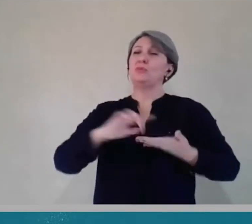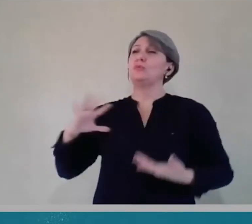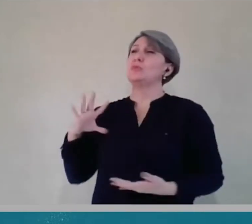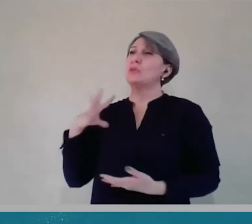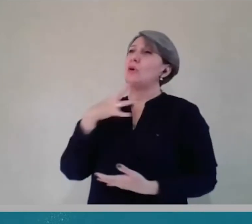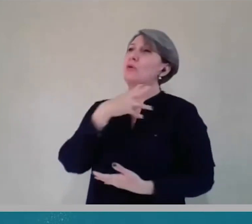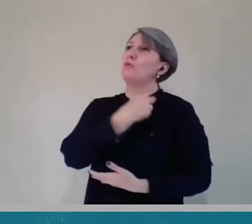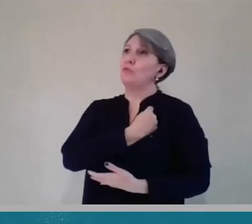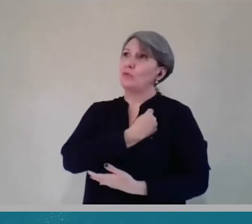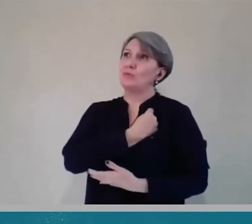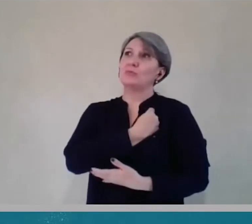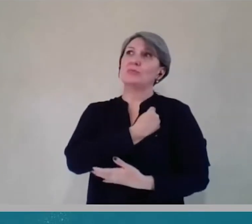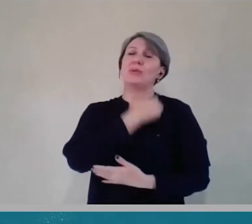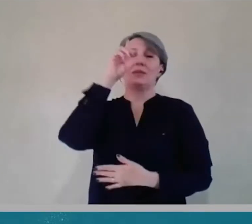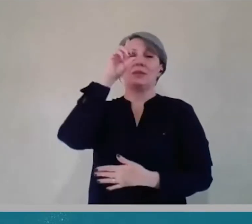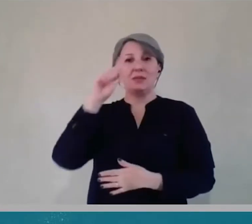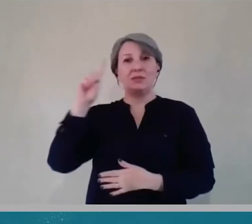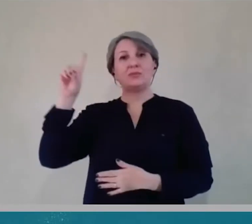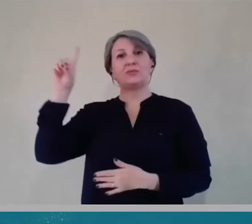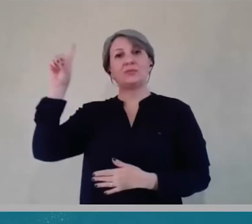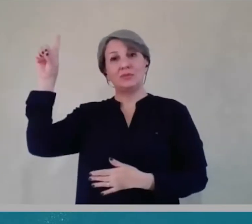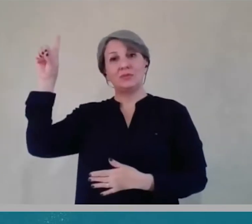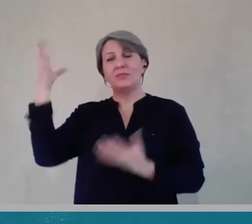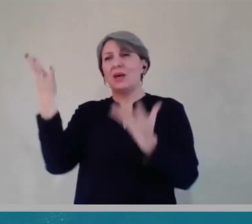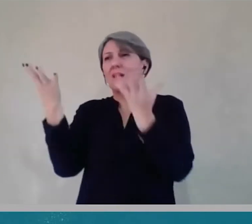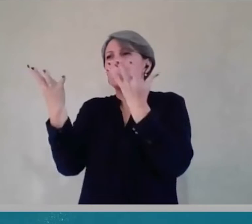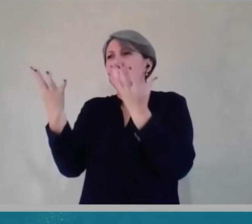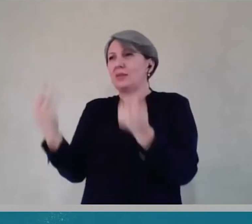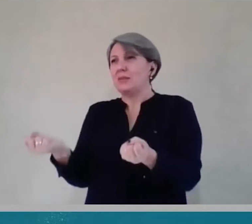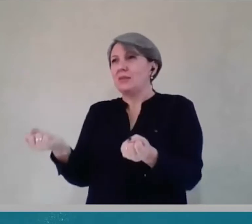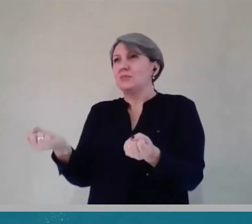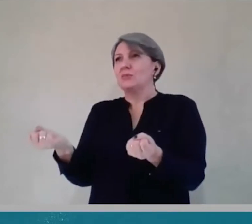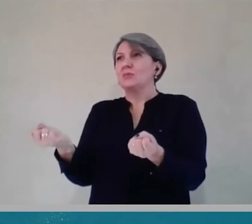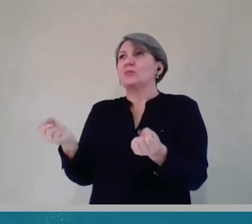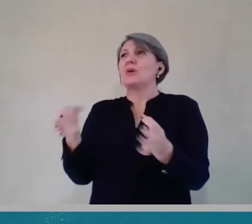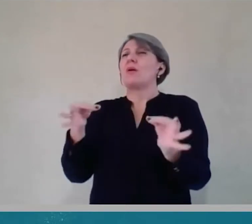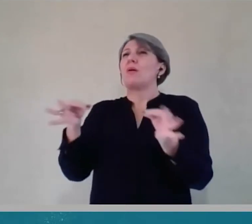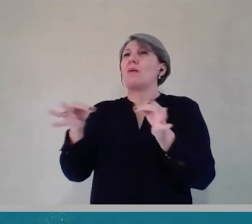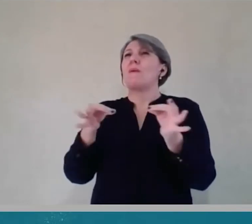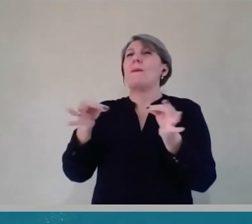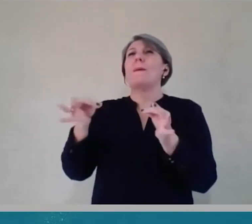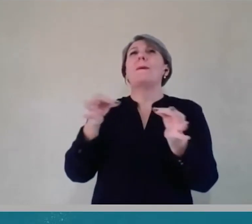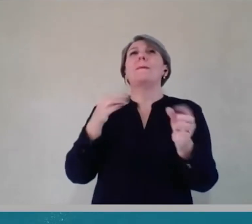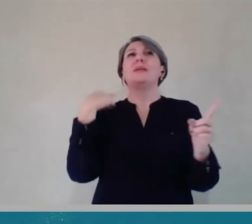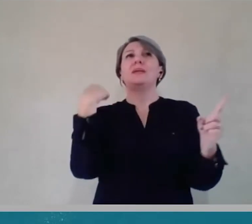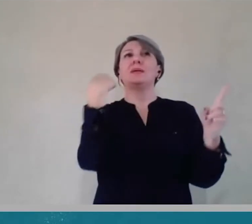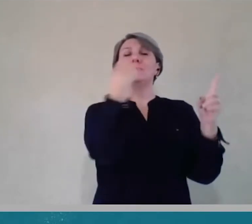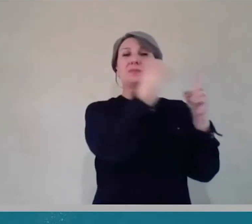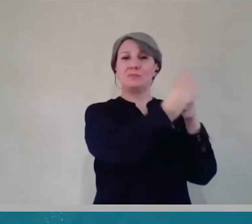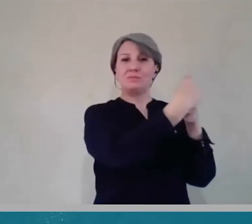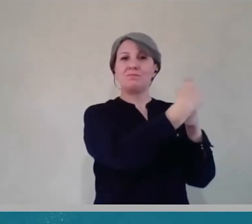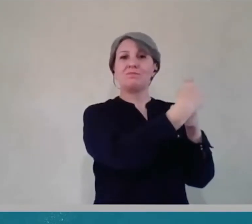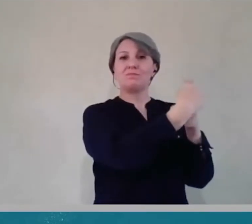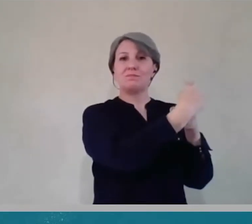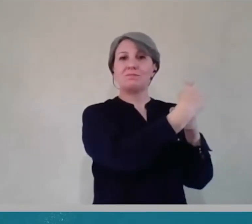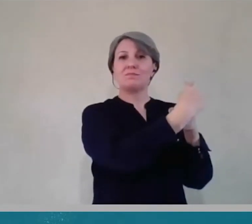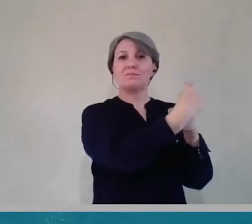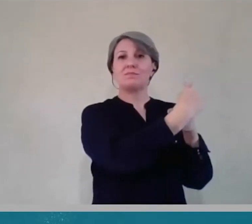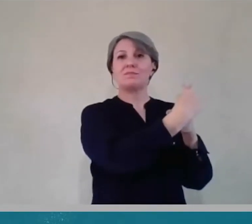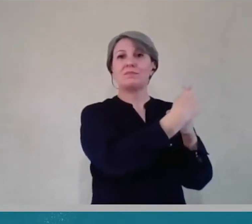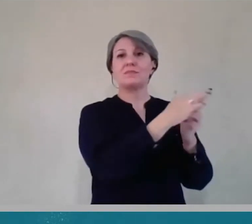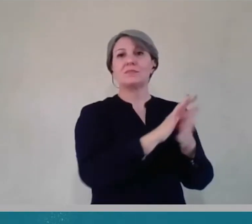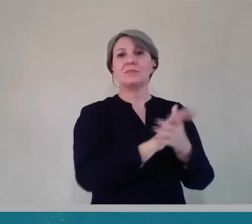Então, aceitamos a sua obra na cruz, não só do sangue derramado, mas também que